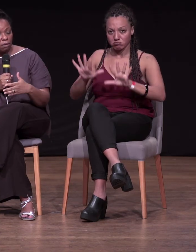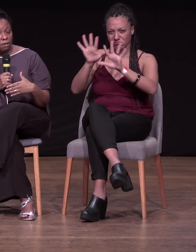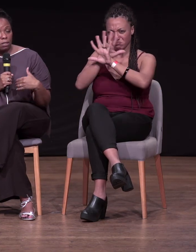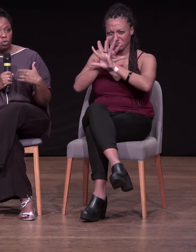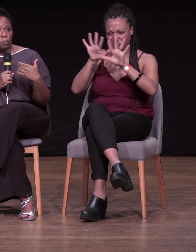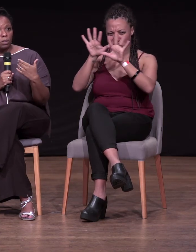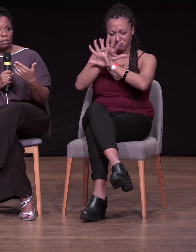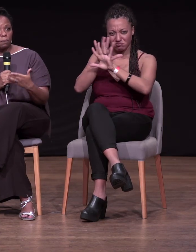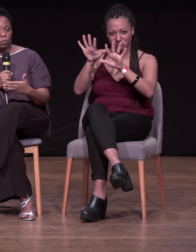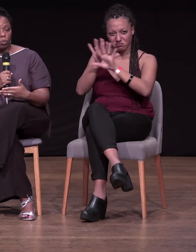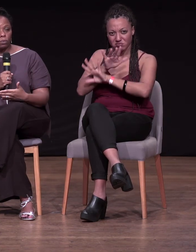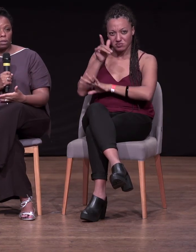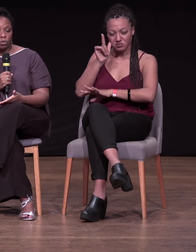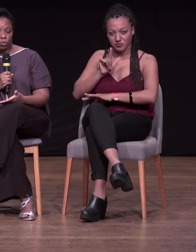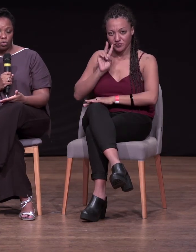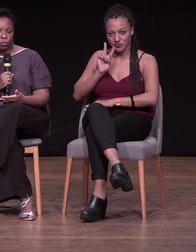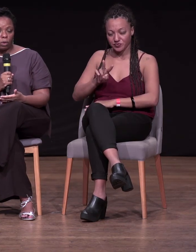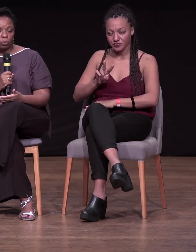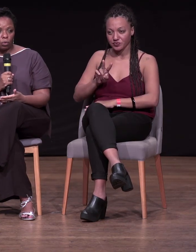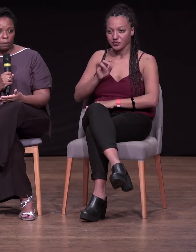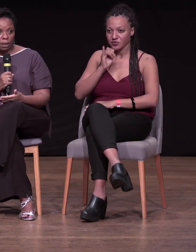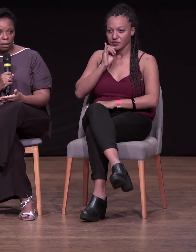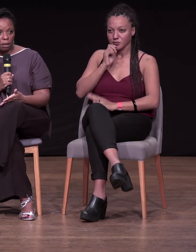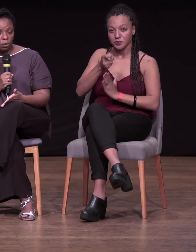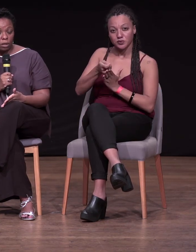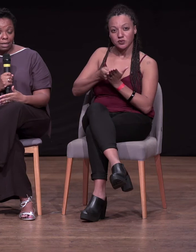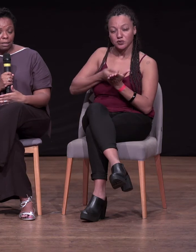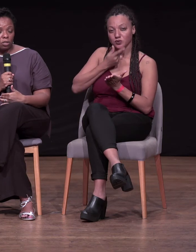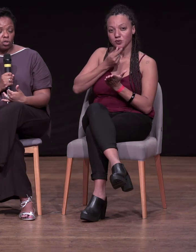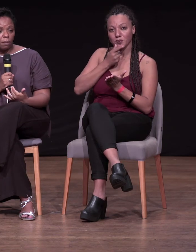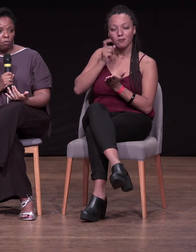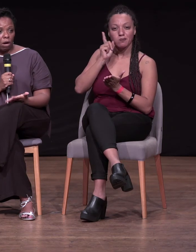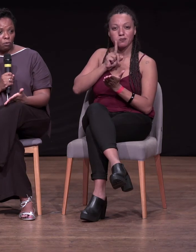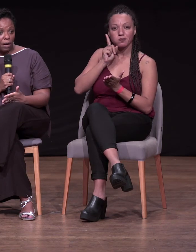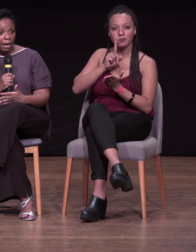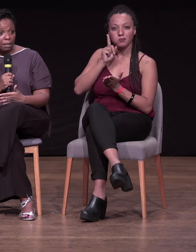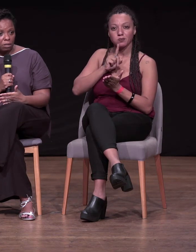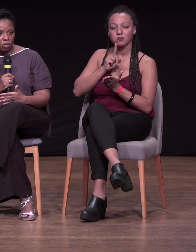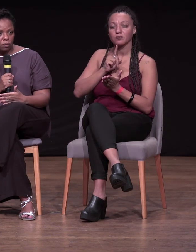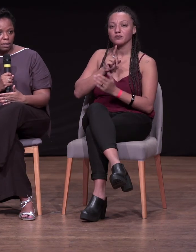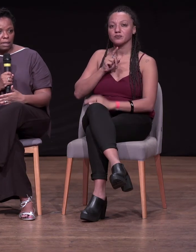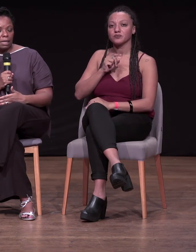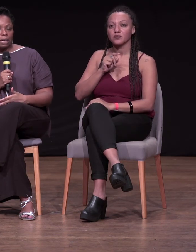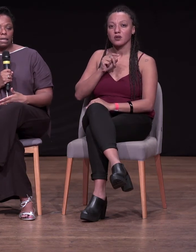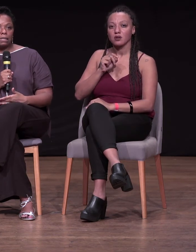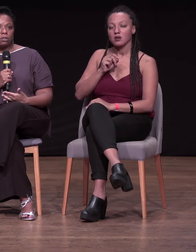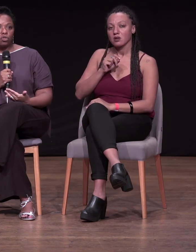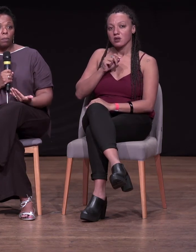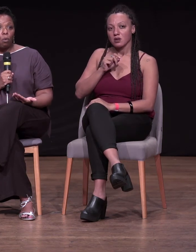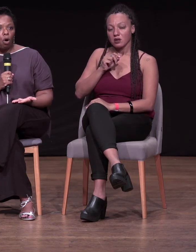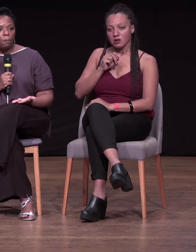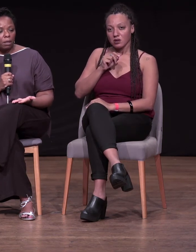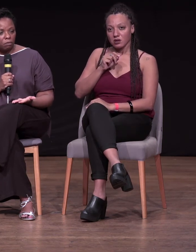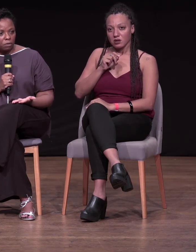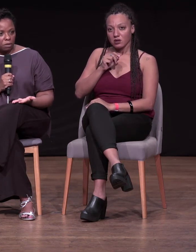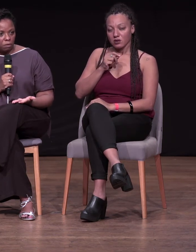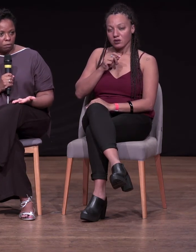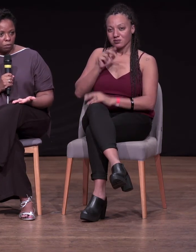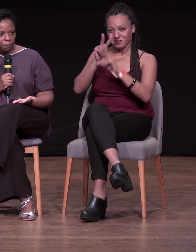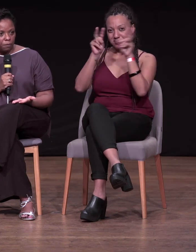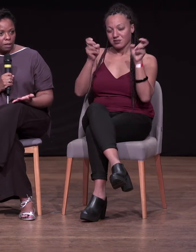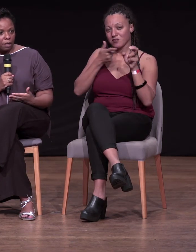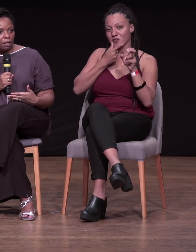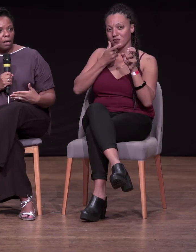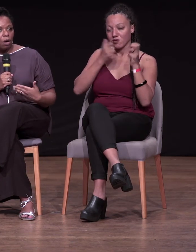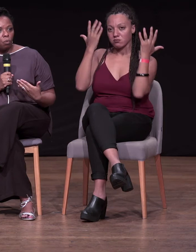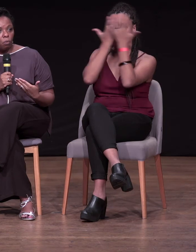ilegíveis, né? Ele faz isso, por exemplo, com um texto de um autor americano que se chama Ralph Ellison, que se chama O Homem